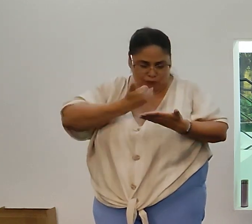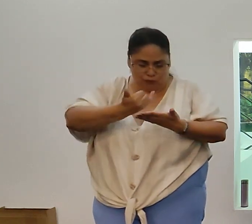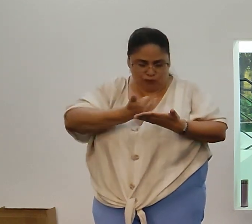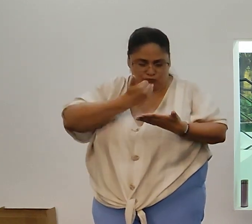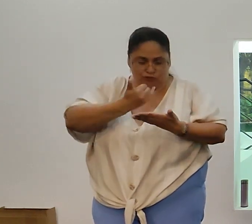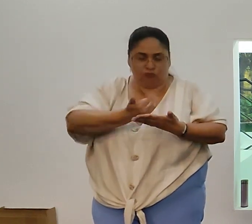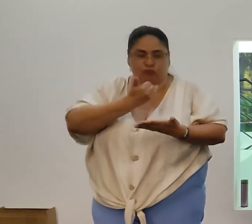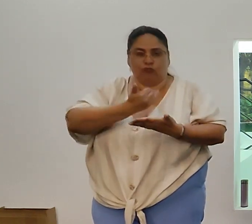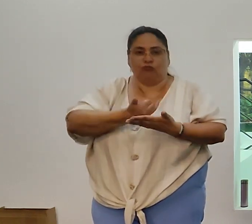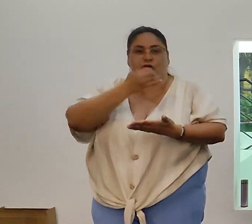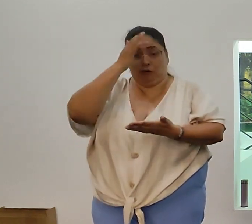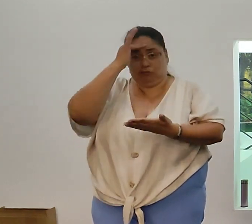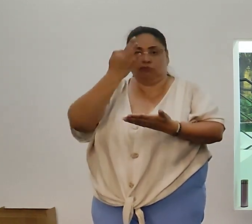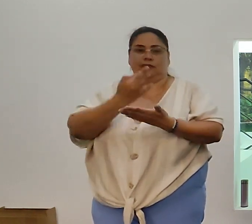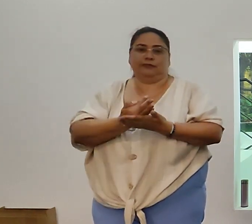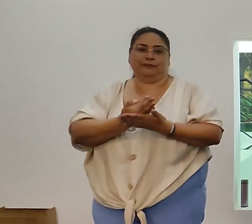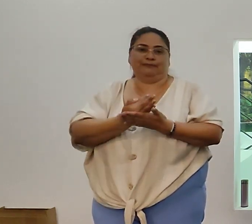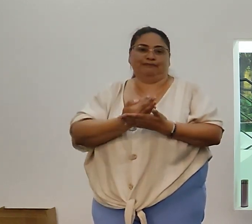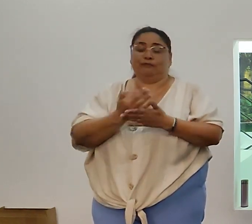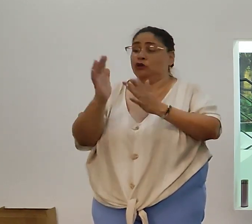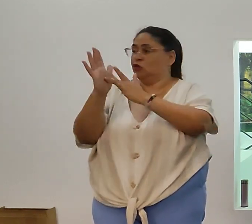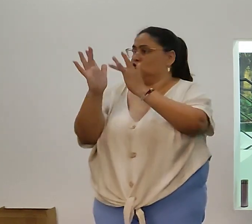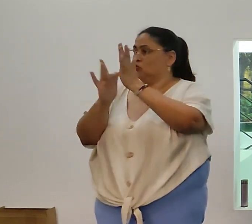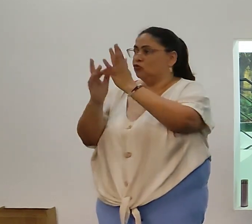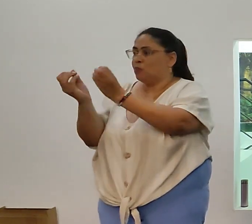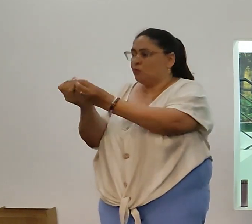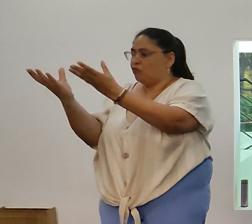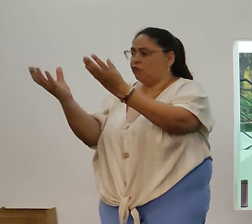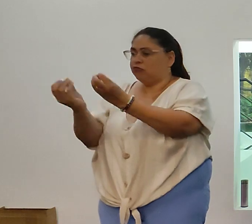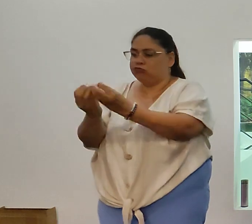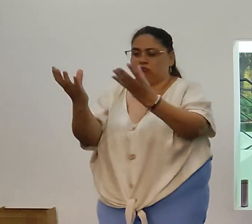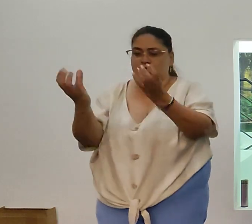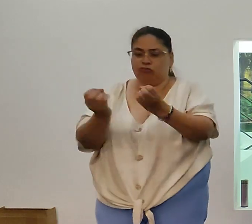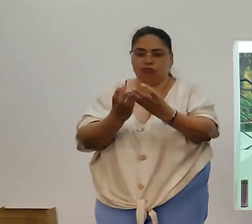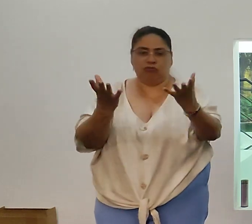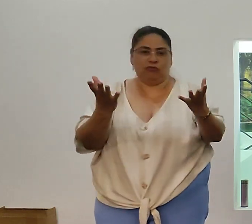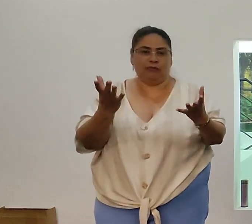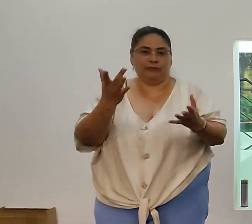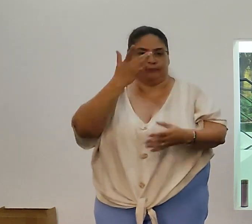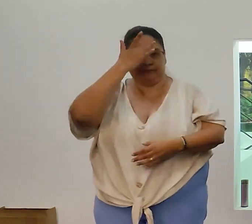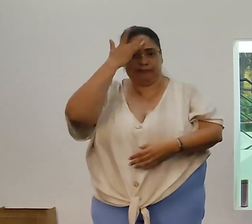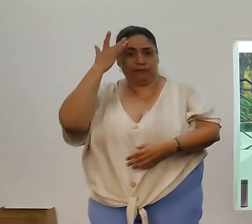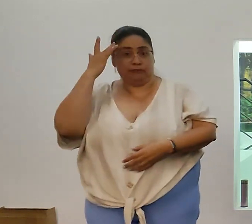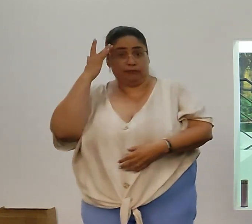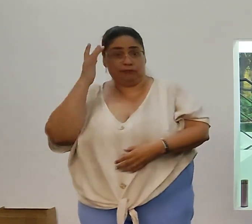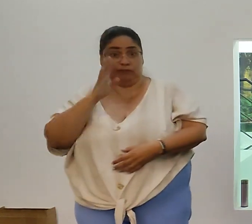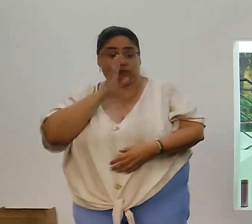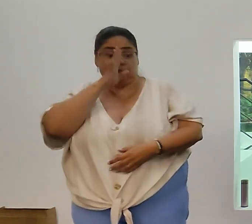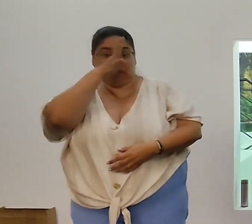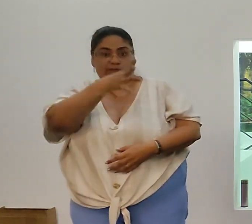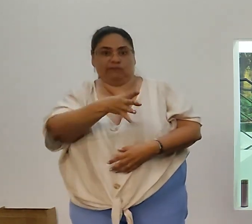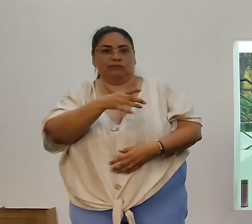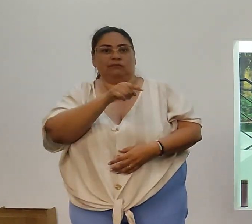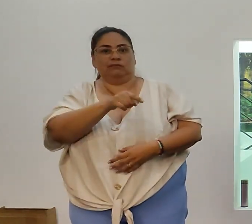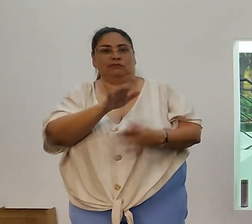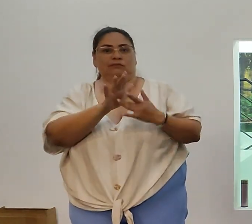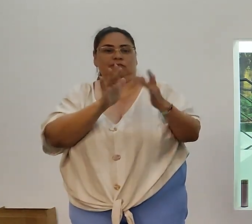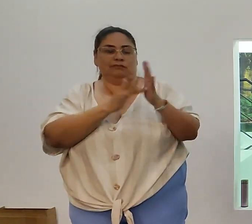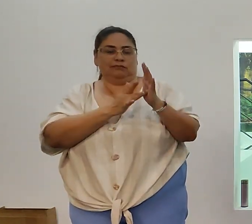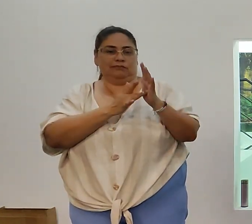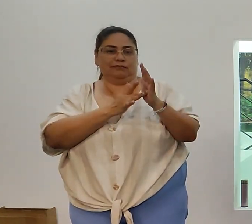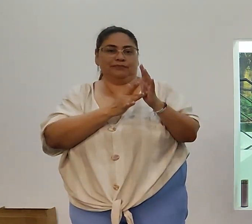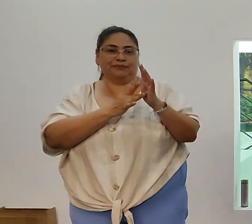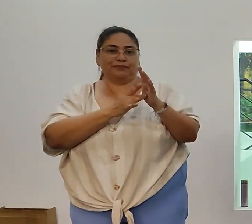Jesus cansou de fazer milagres no seu ministério e mesmo assim era odiado pelos mestres da lei. Moisés, nos